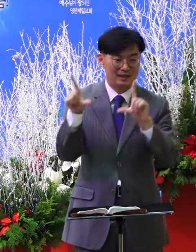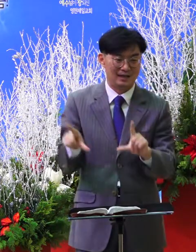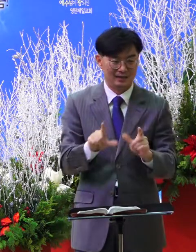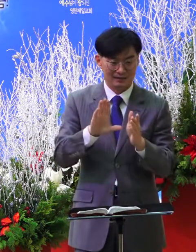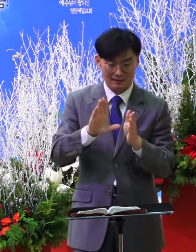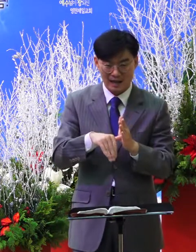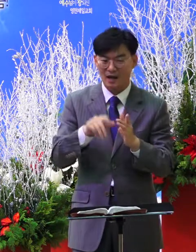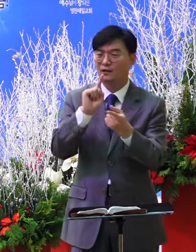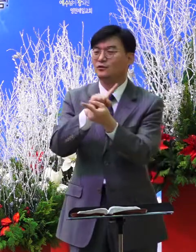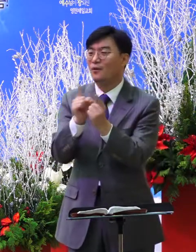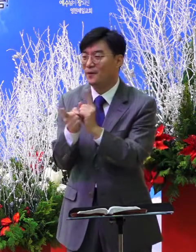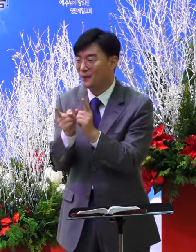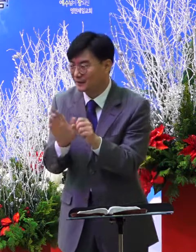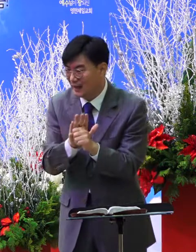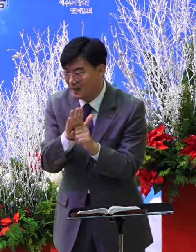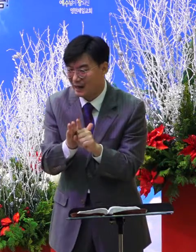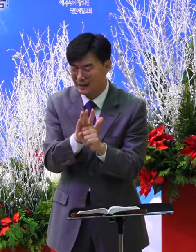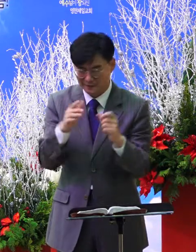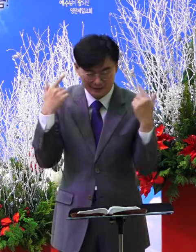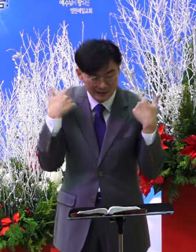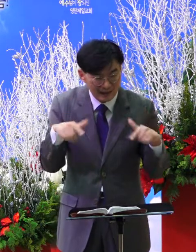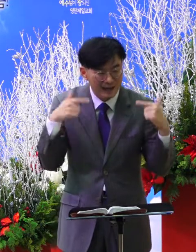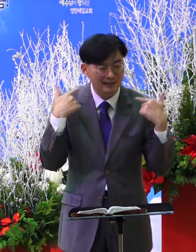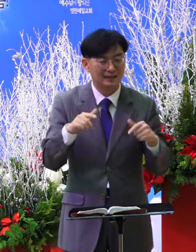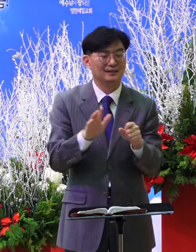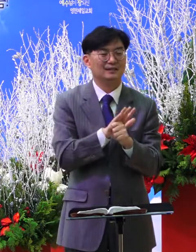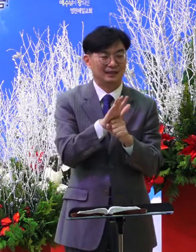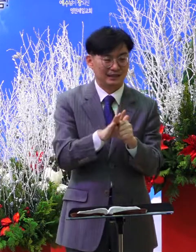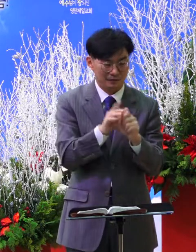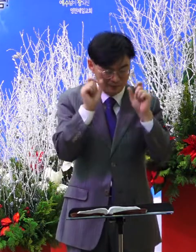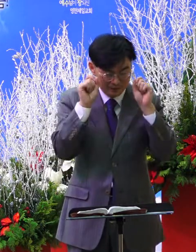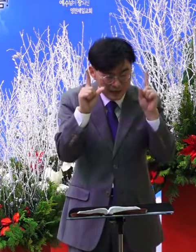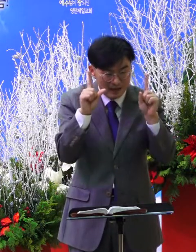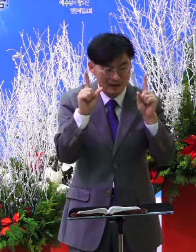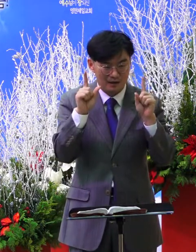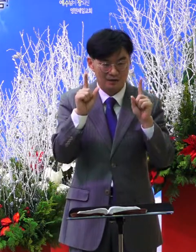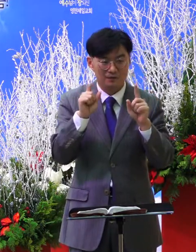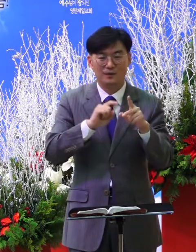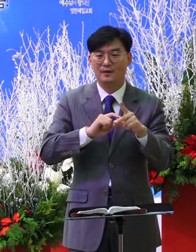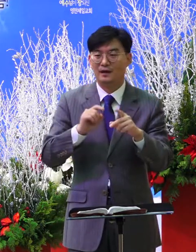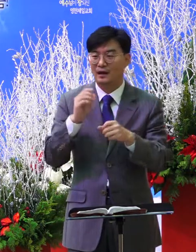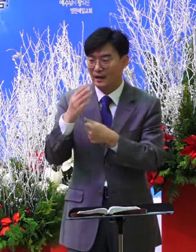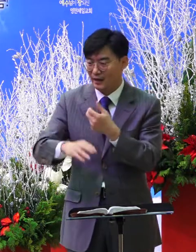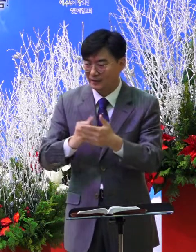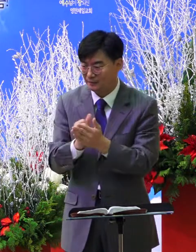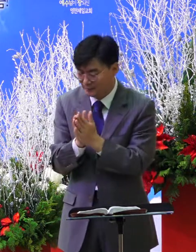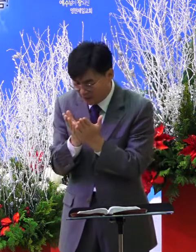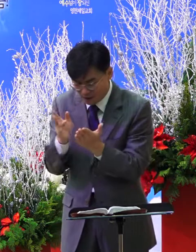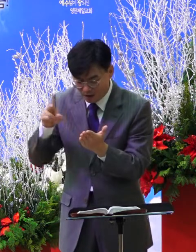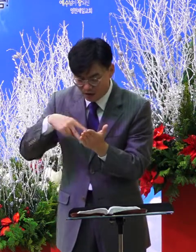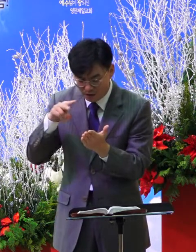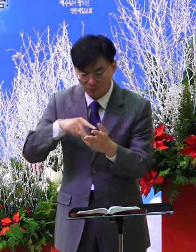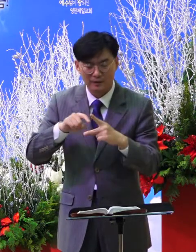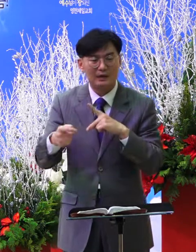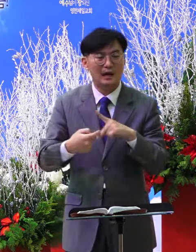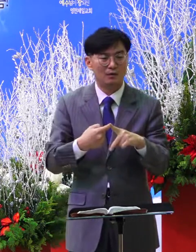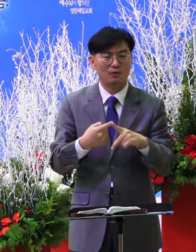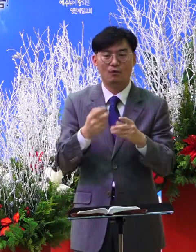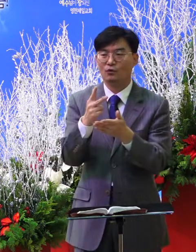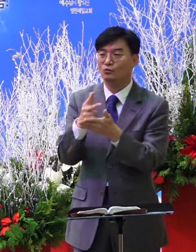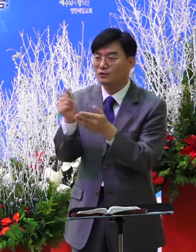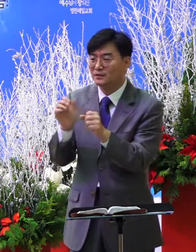중요합니다. 그렇게 우리는 삶 속에서 주님을 늘 생각하고 말씀을 읽고 기도하고 진실로 주님을 사랑하면서